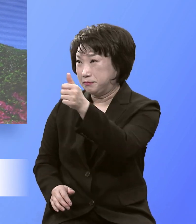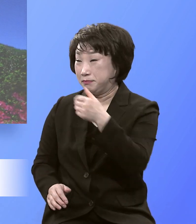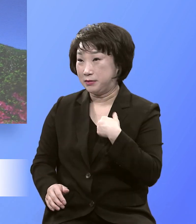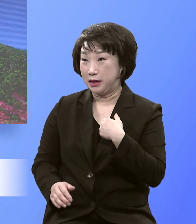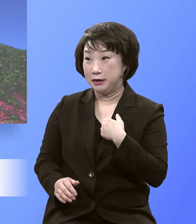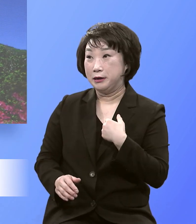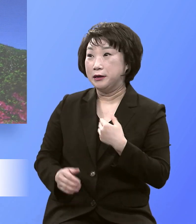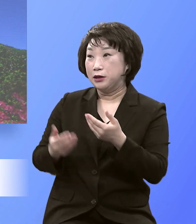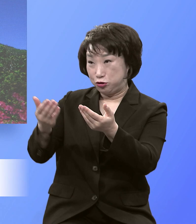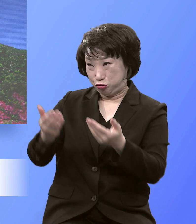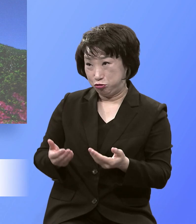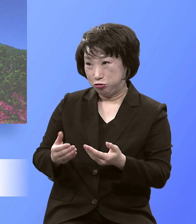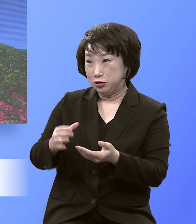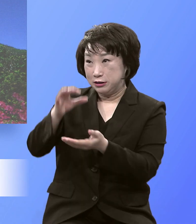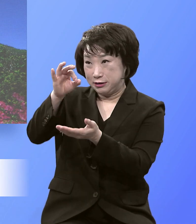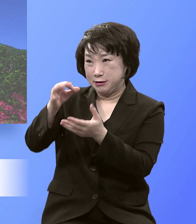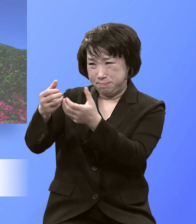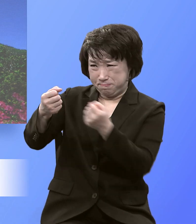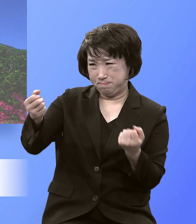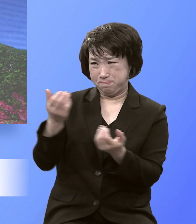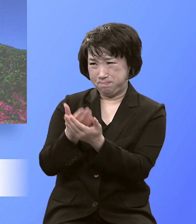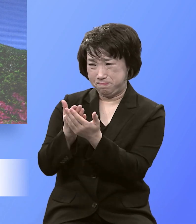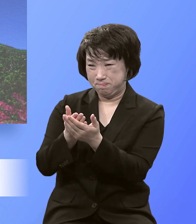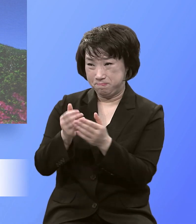내게 돌아올 분깃을 주세요.